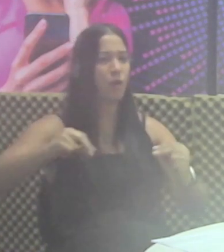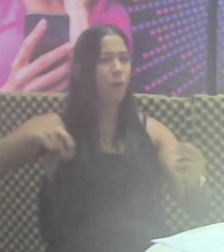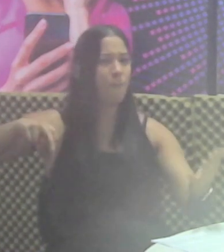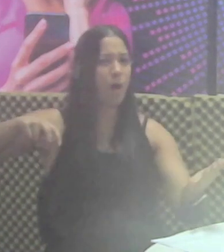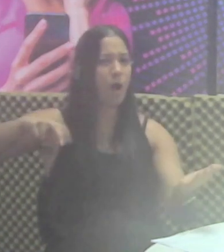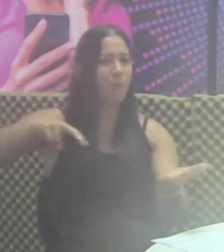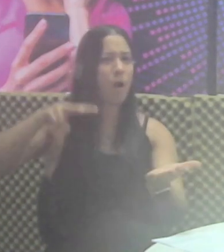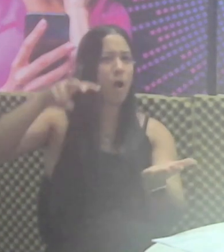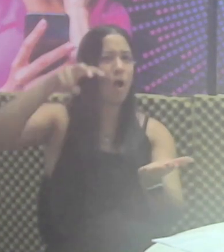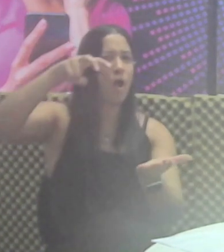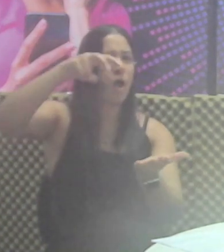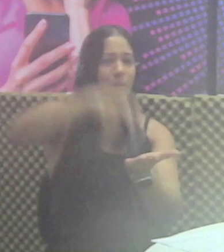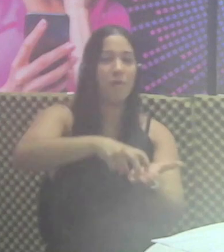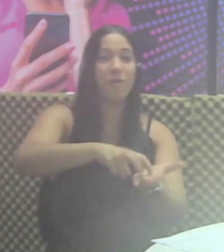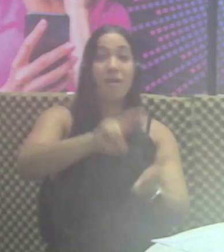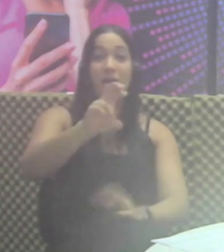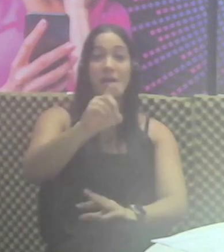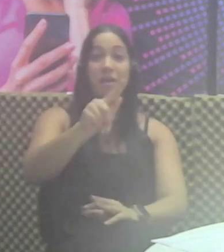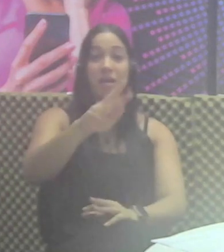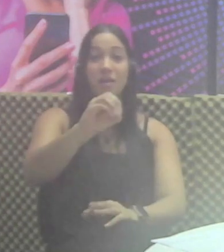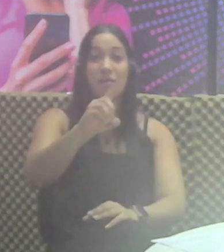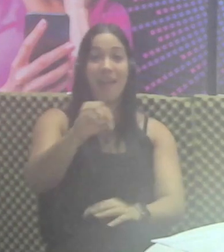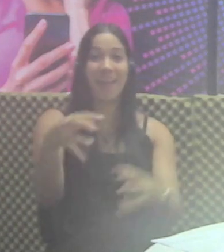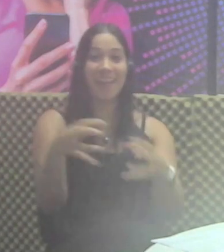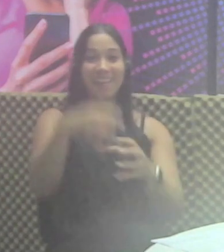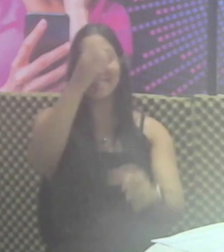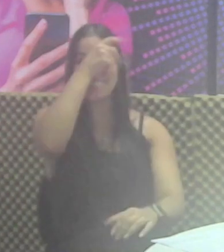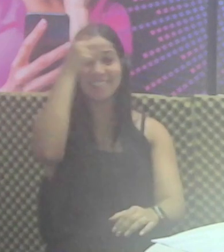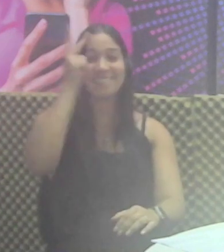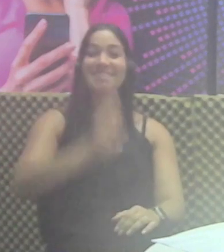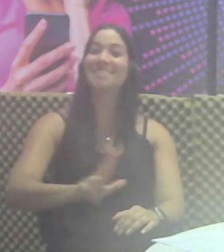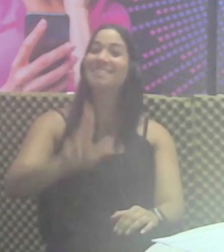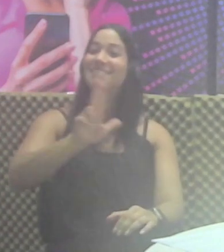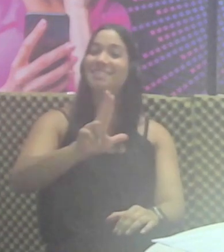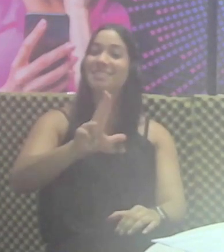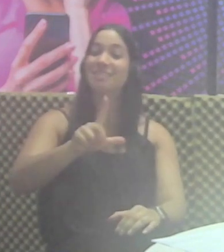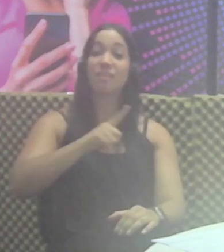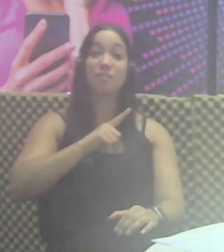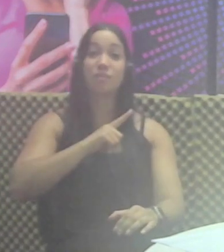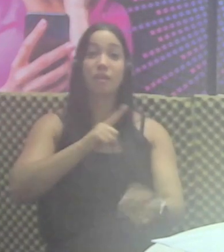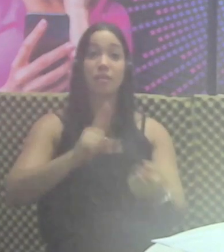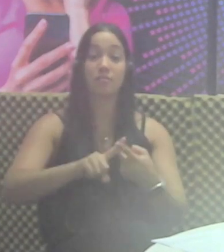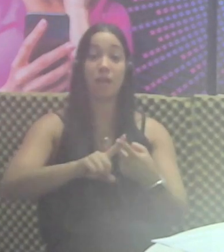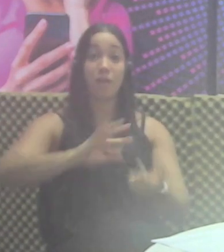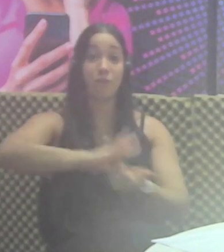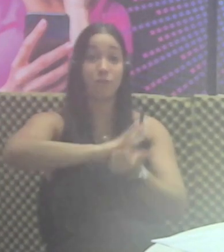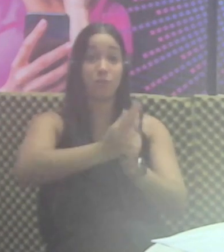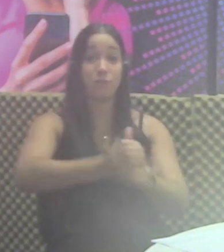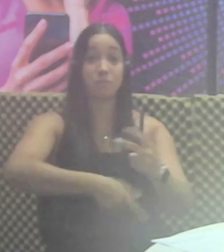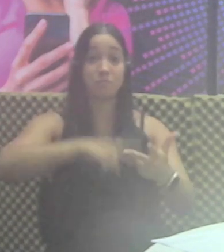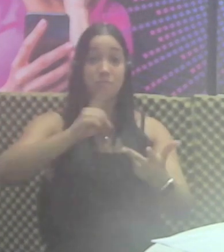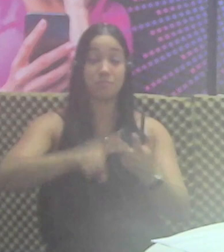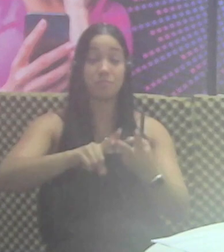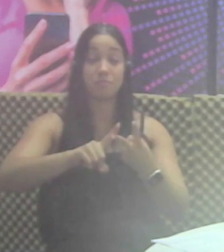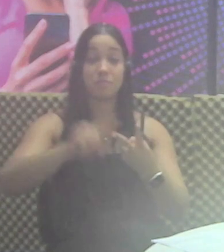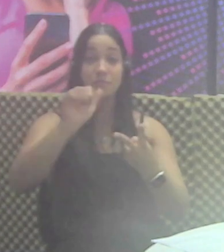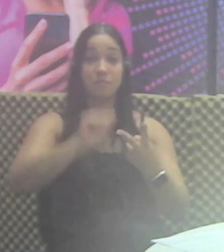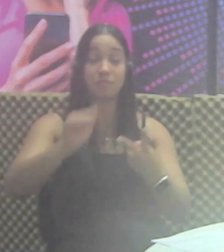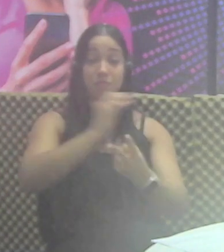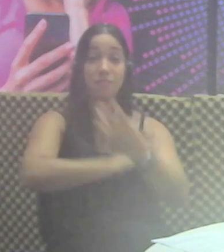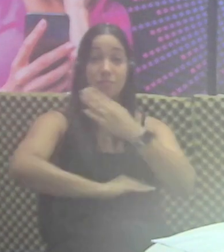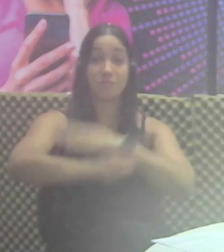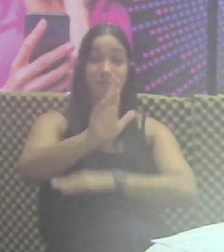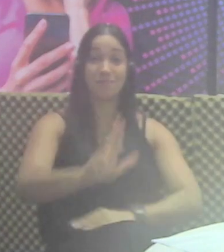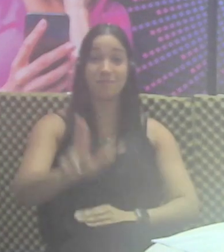distância. Rodrigo integra a equipe da Prefeitura de Uberlândia, formada por meio da parceria entre Futel, Associação dos